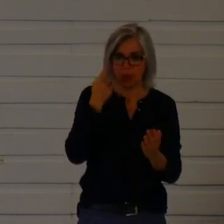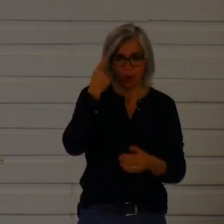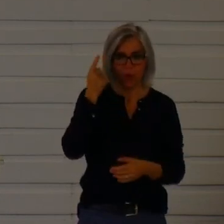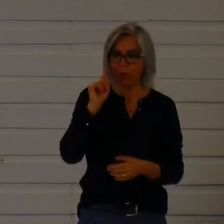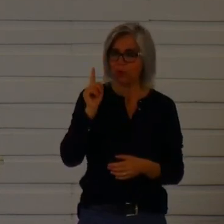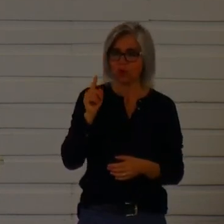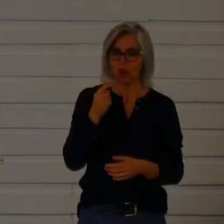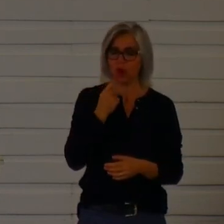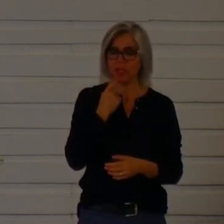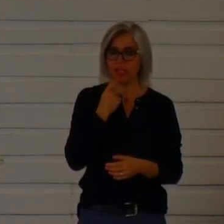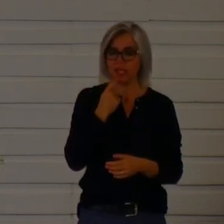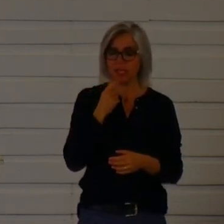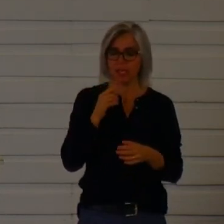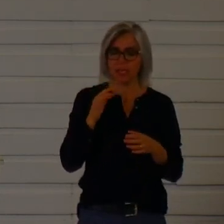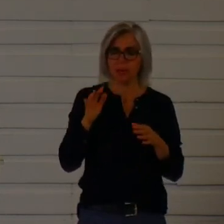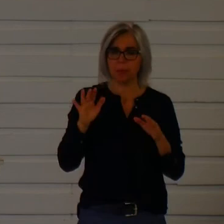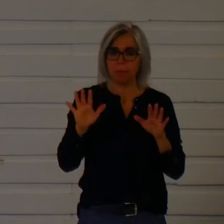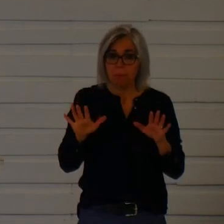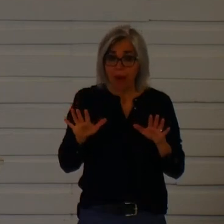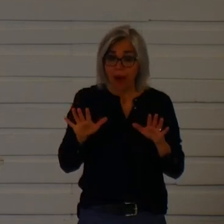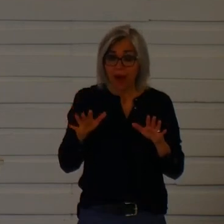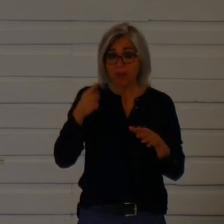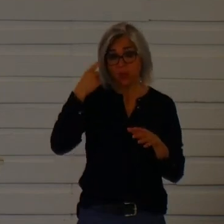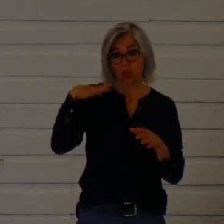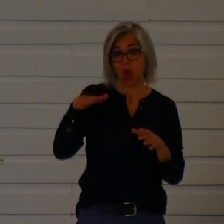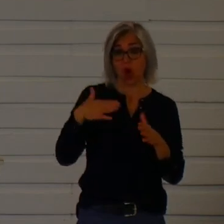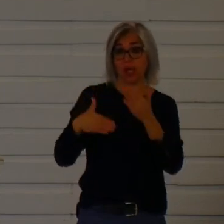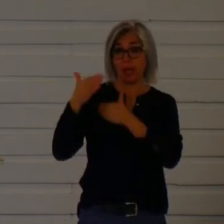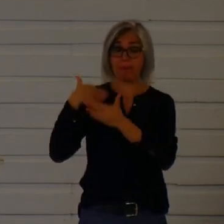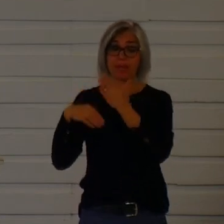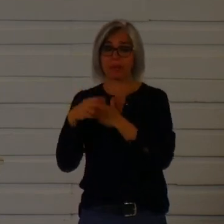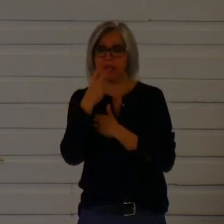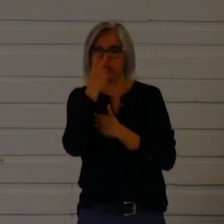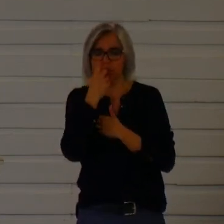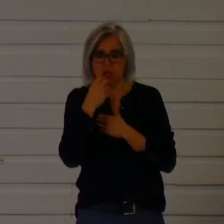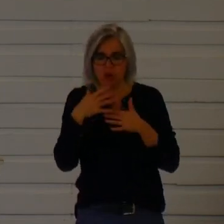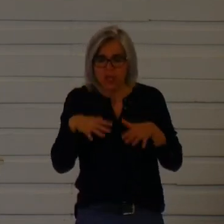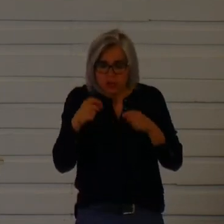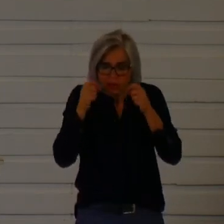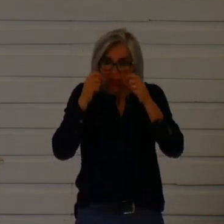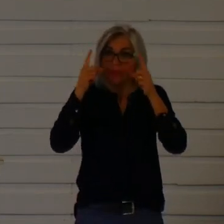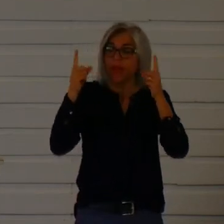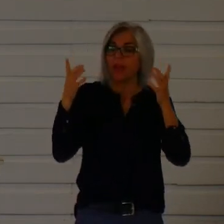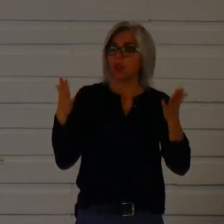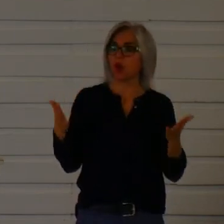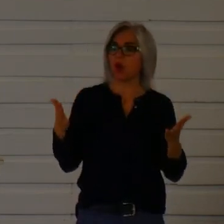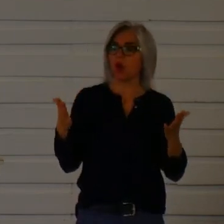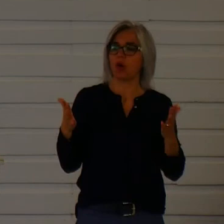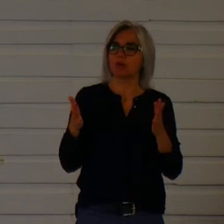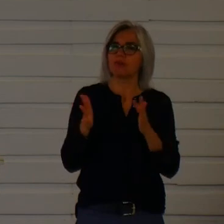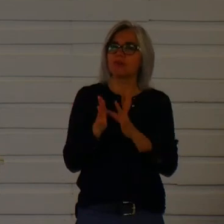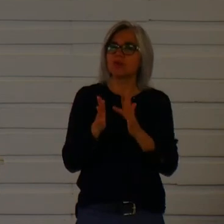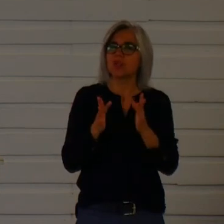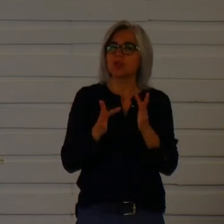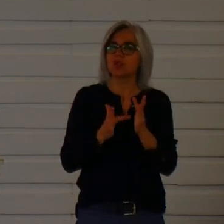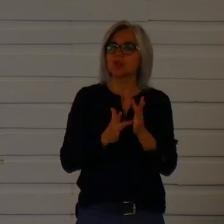una cosa so, io ero cieco, io adesso ci vedo. E Gesù dopo l'ha dovuto andare a cercare